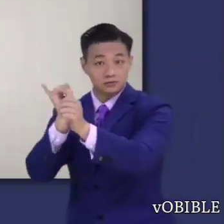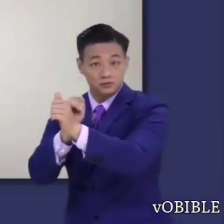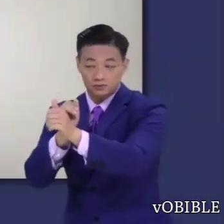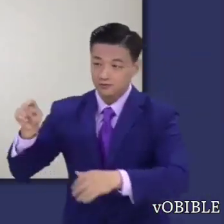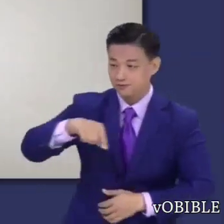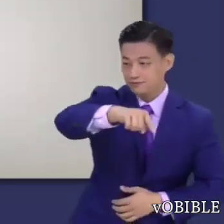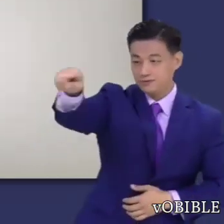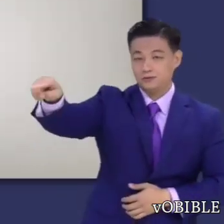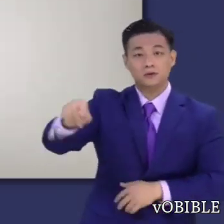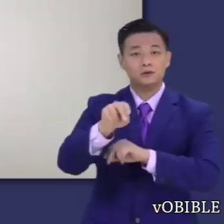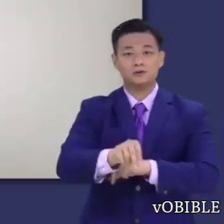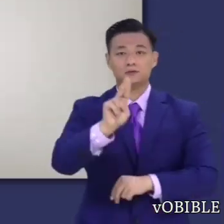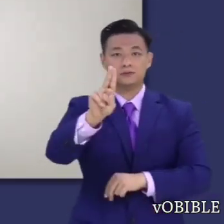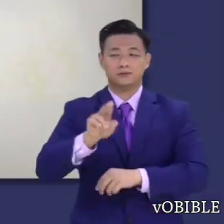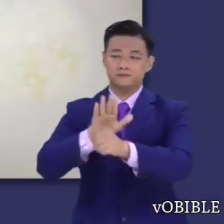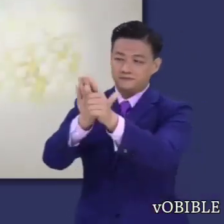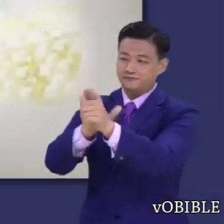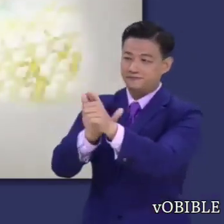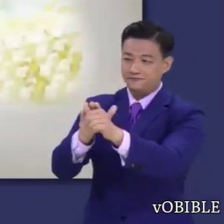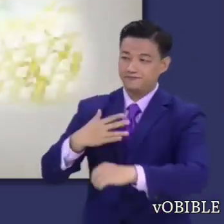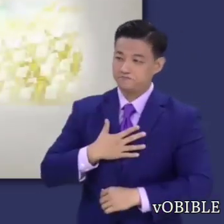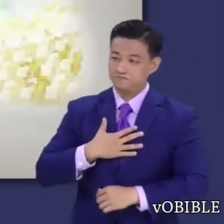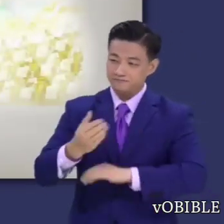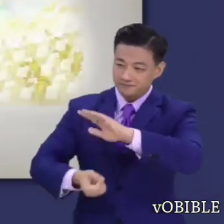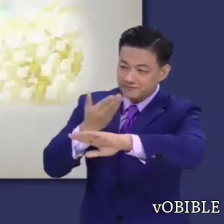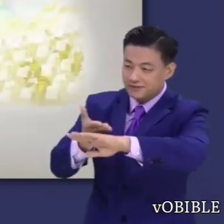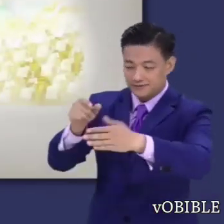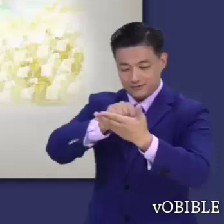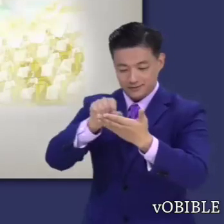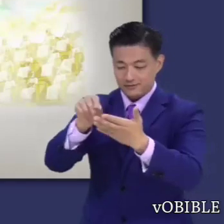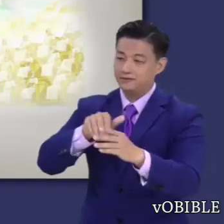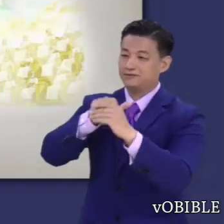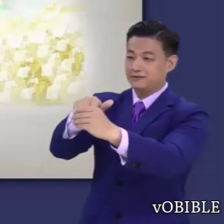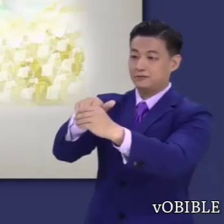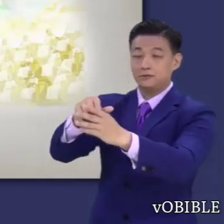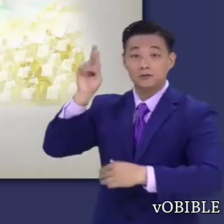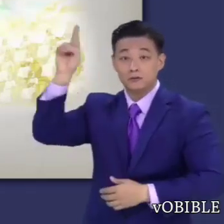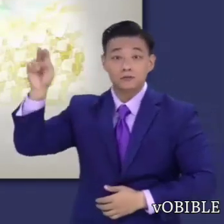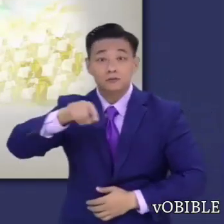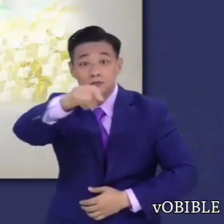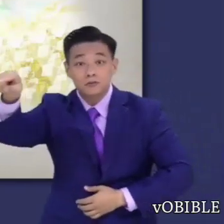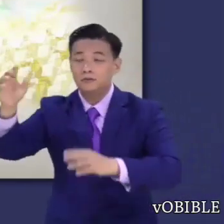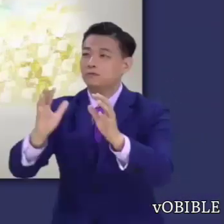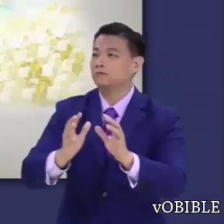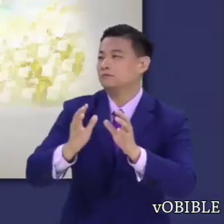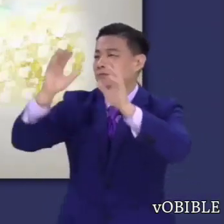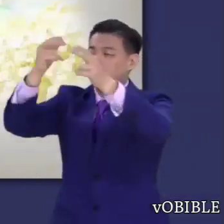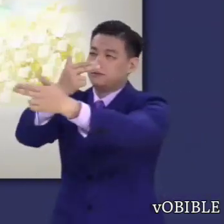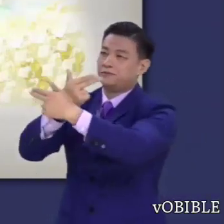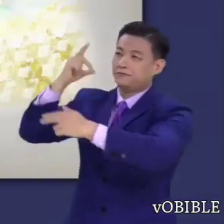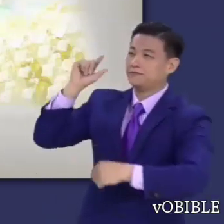约翰二书洋溢着约翰对基督徒弟兄的爱，他希望这些被上帝挑选到天上去的基督